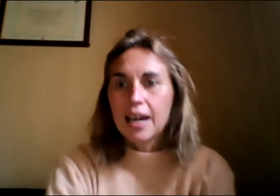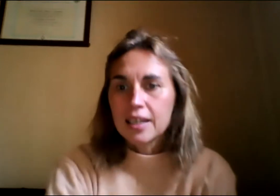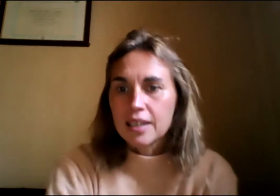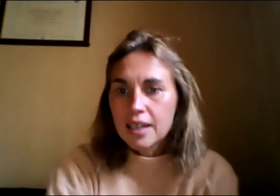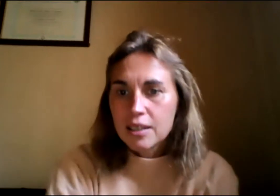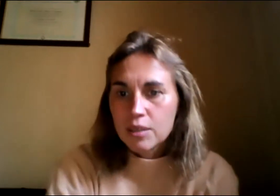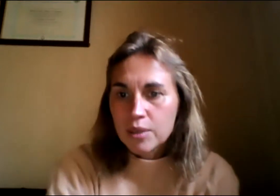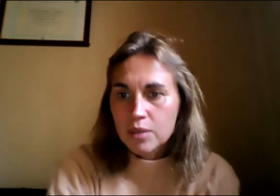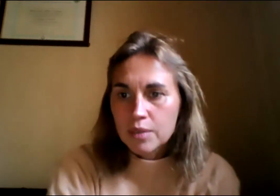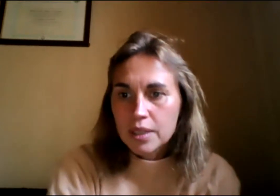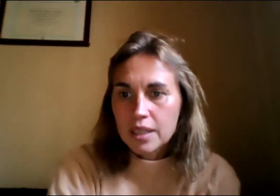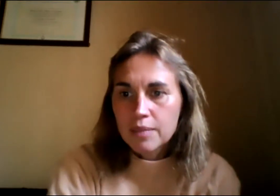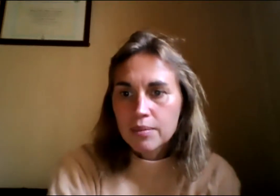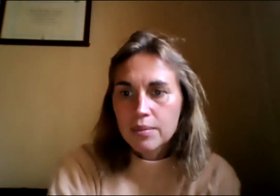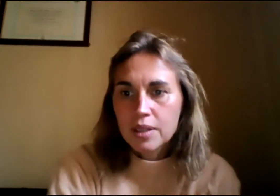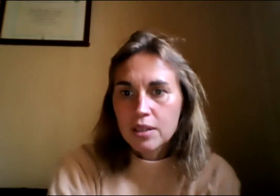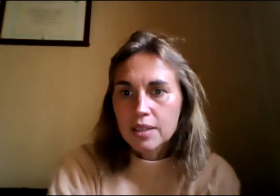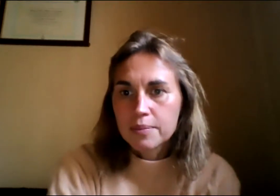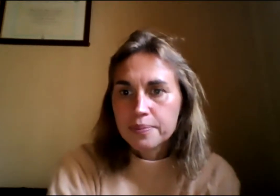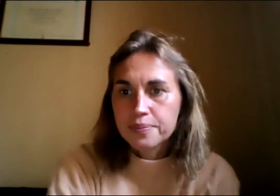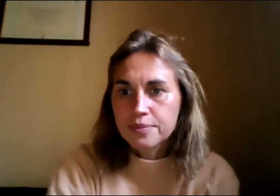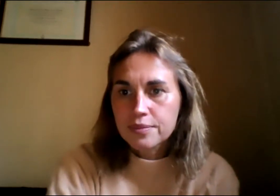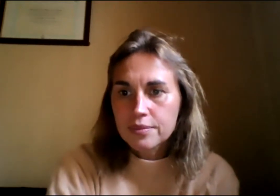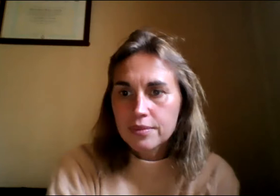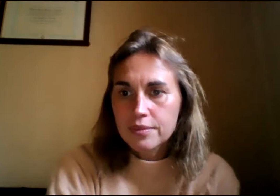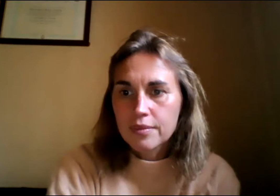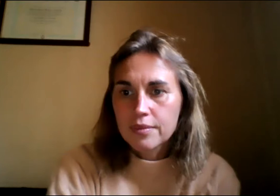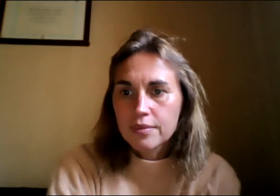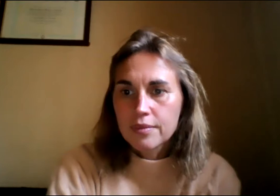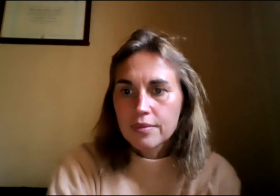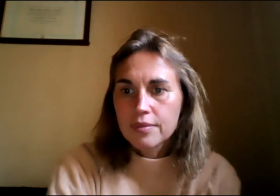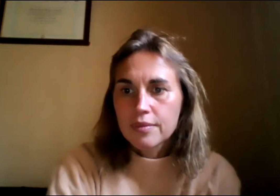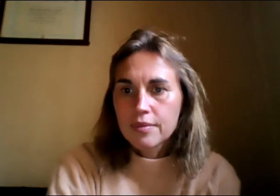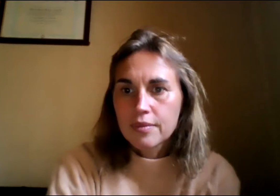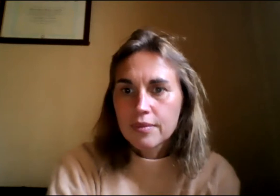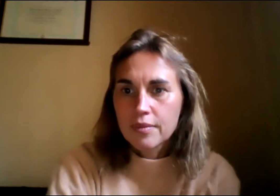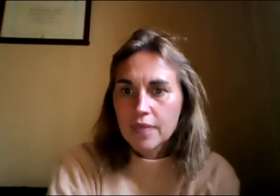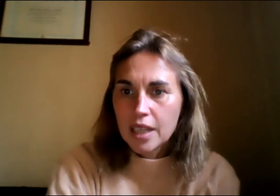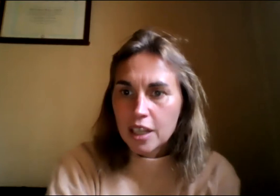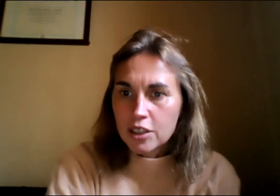que adelante. Hay una pregunta por aquí, perdonad.